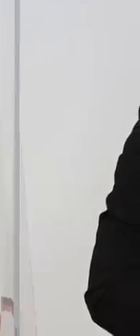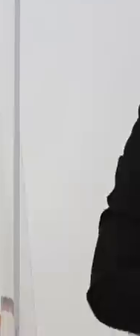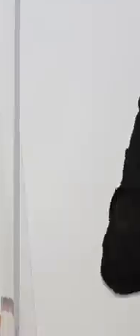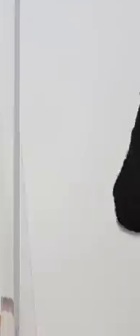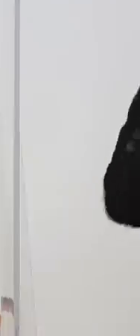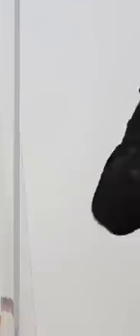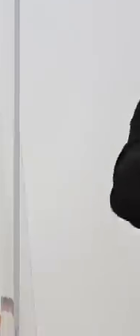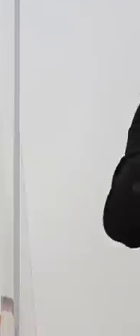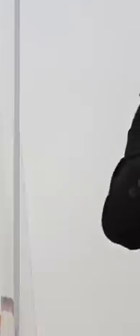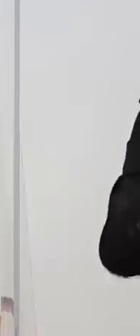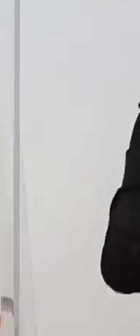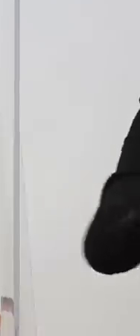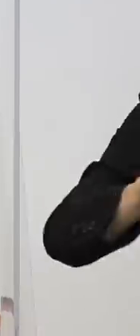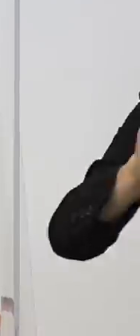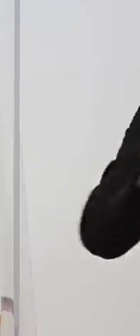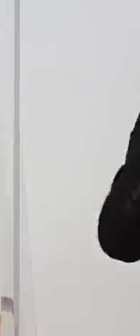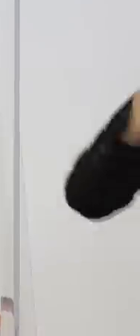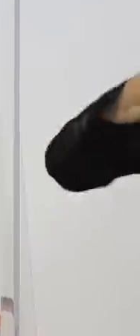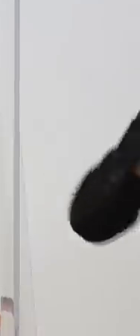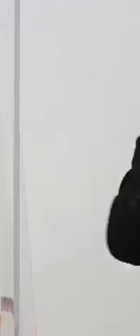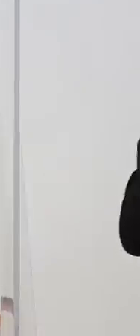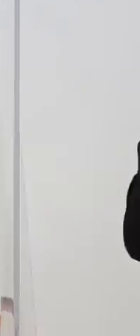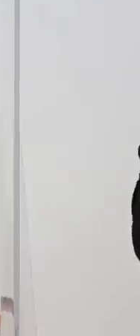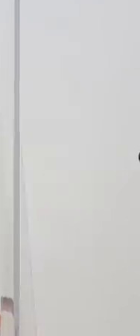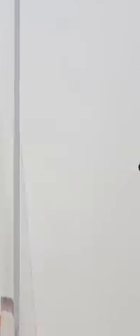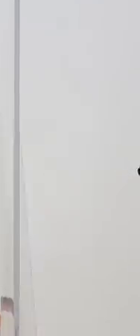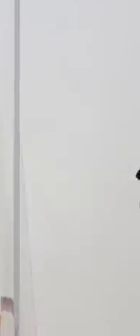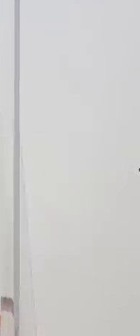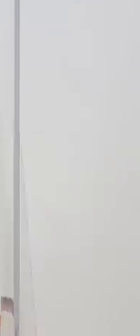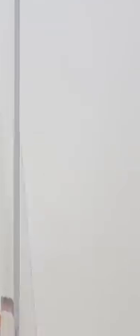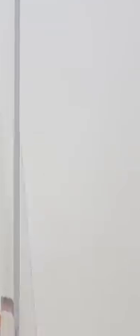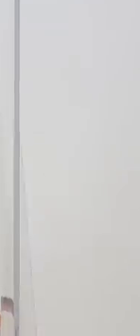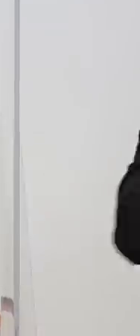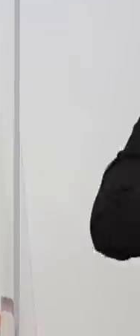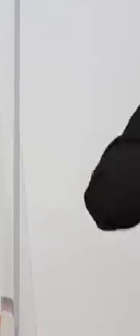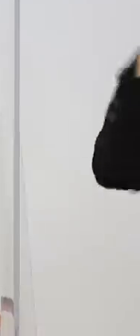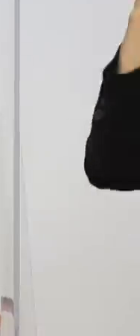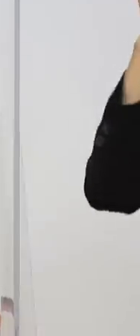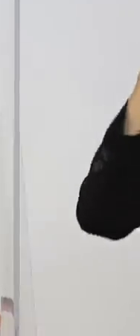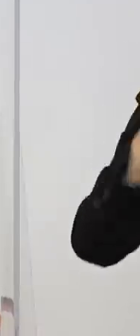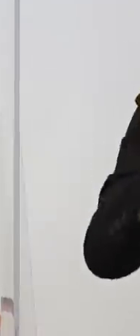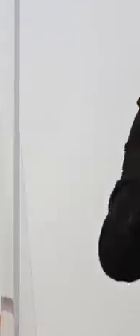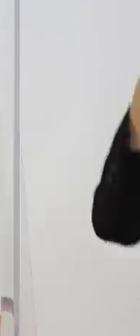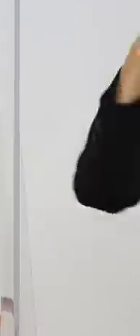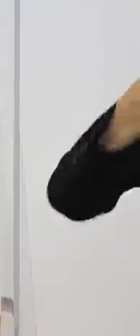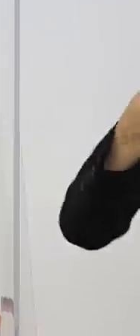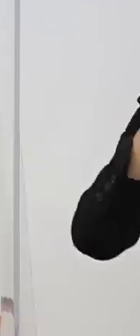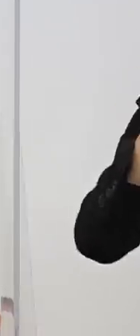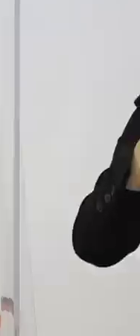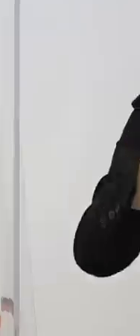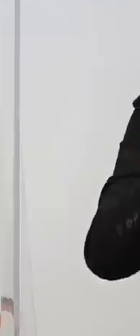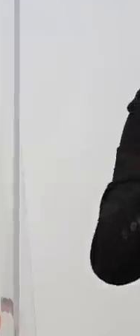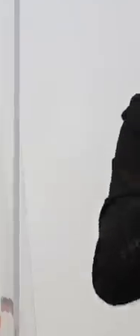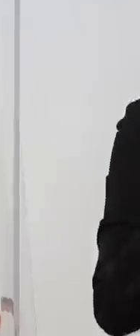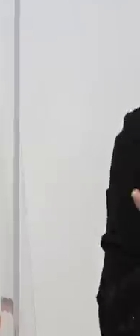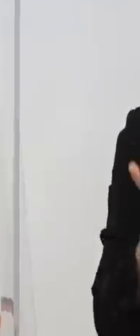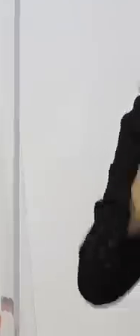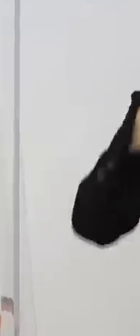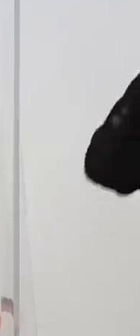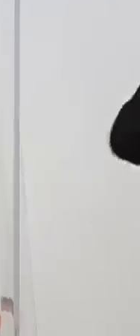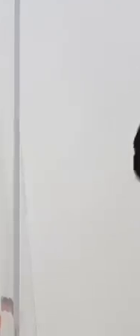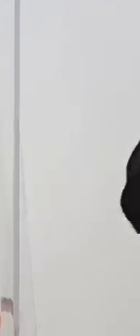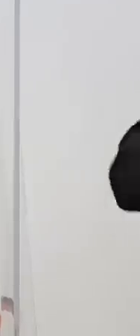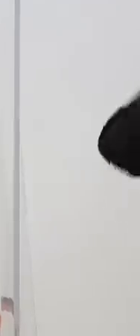지난 6월 21일 누리호 발사 성공에 이어 이번 다누리의 달 임무궤도 진입 성공으로 이제